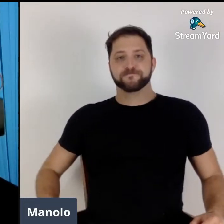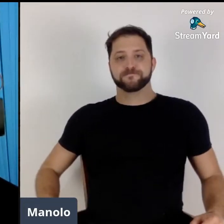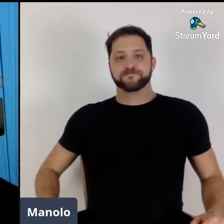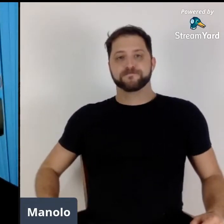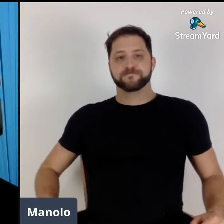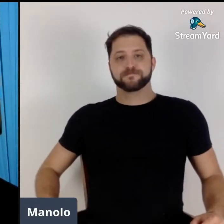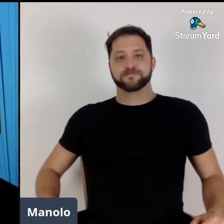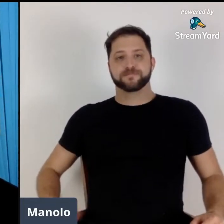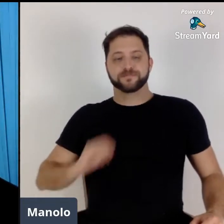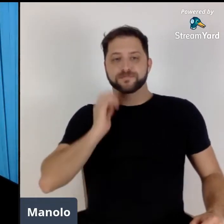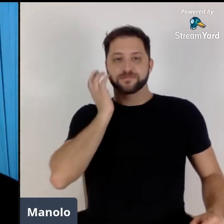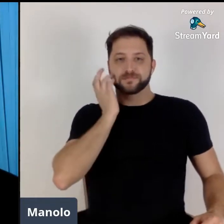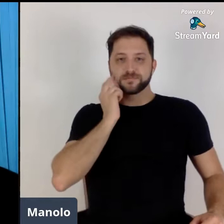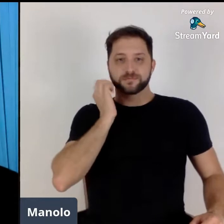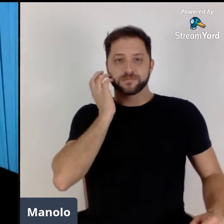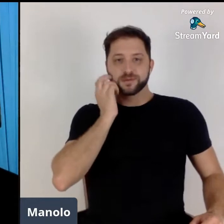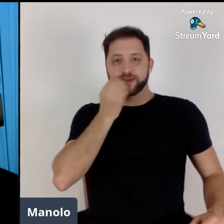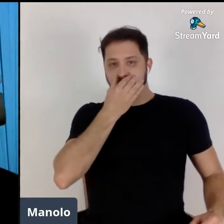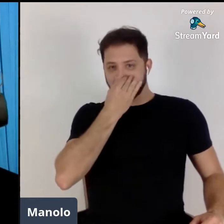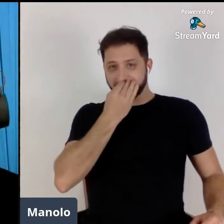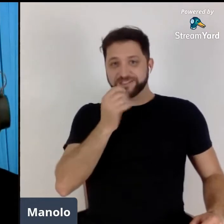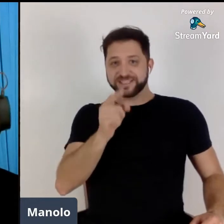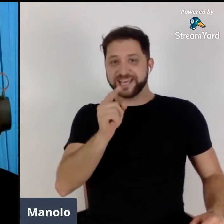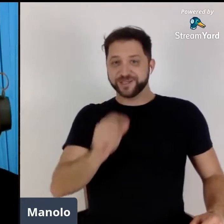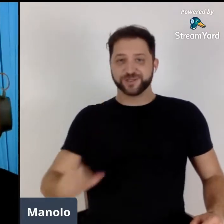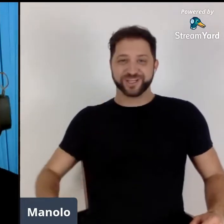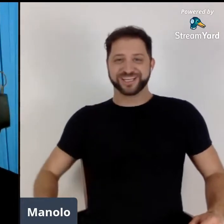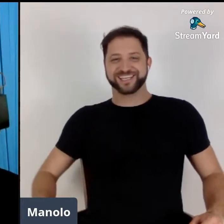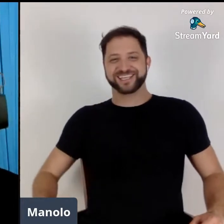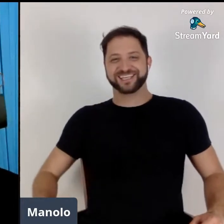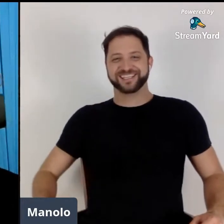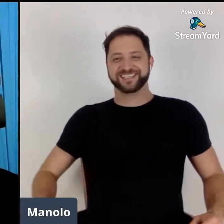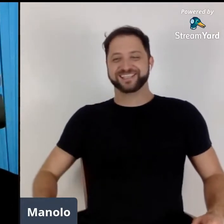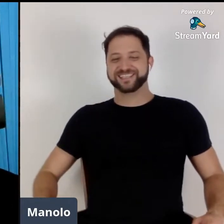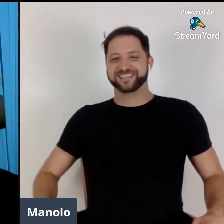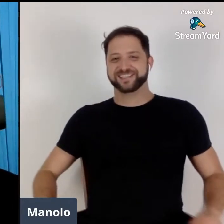Ah, não, deixa eu falar para ele aqui. Então, às vezes é isso.